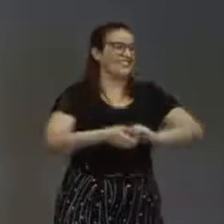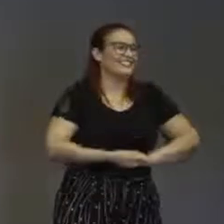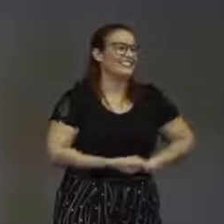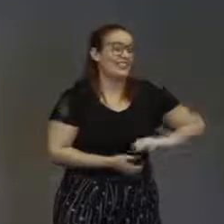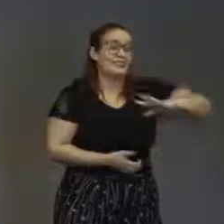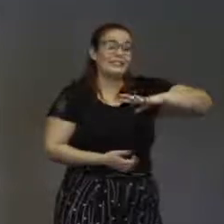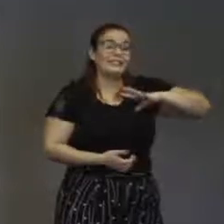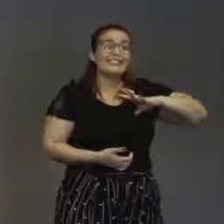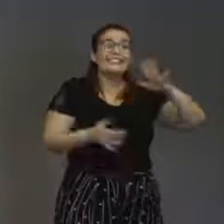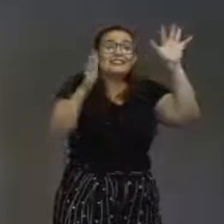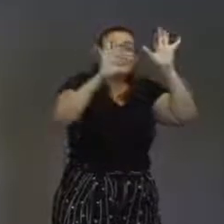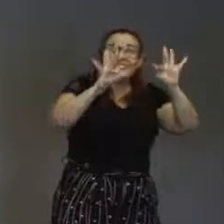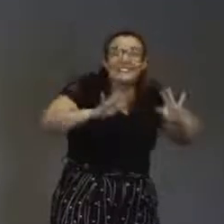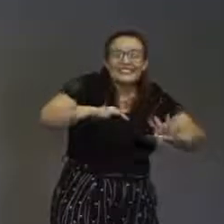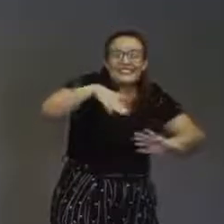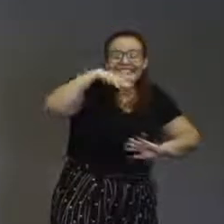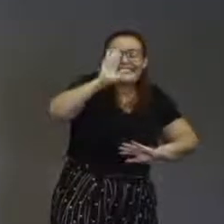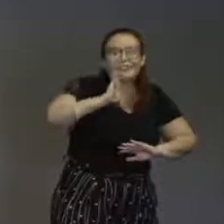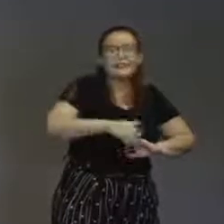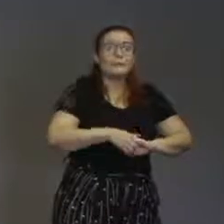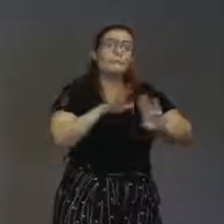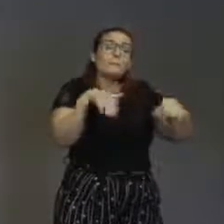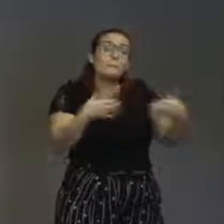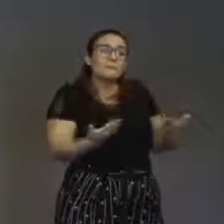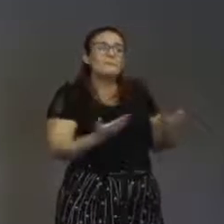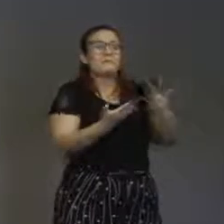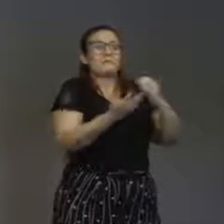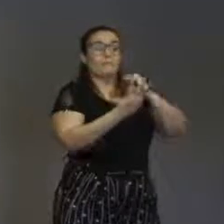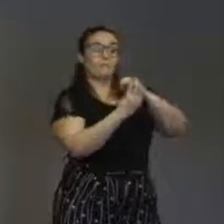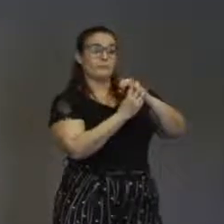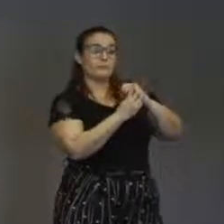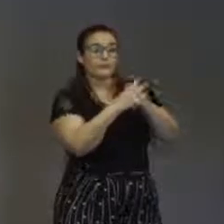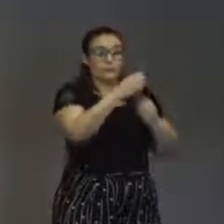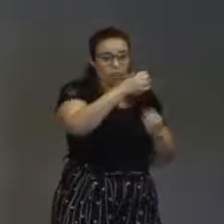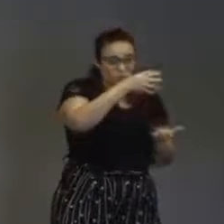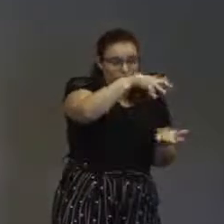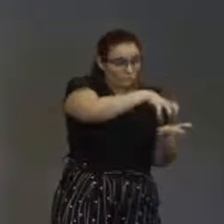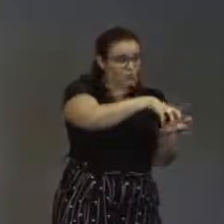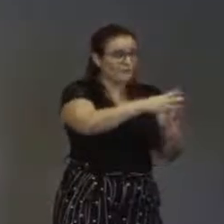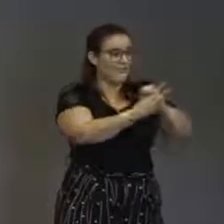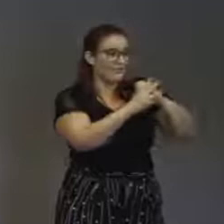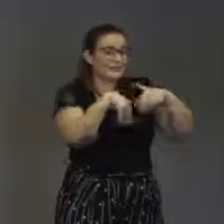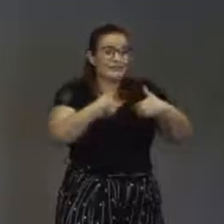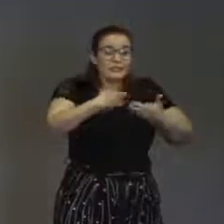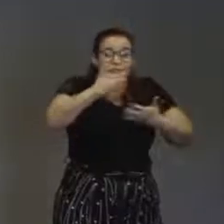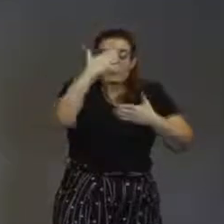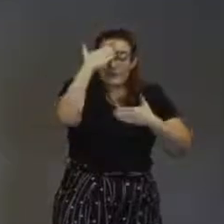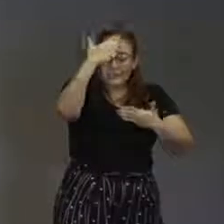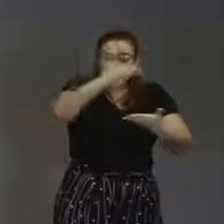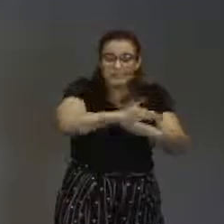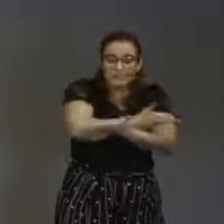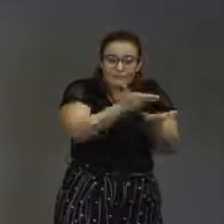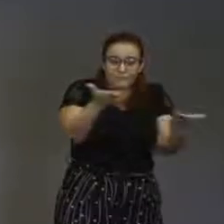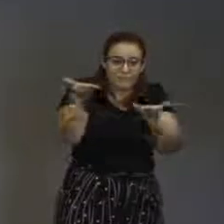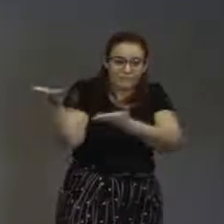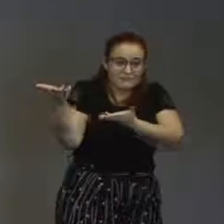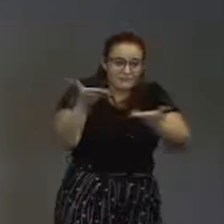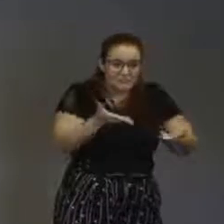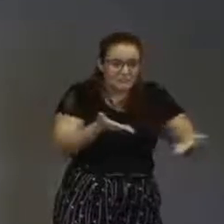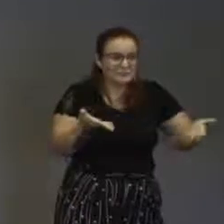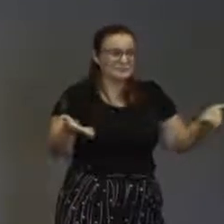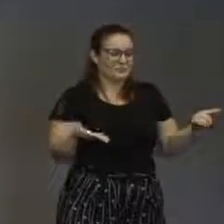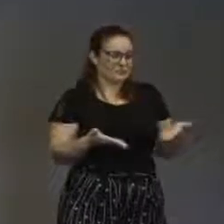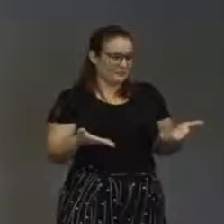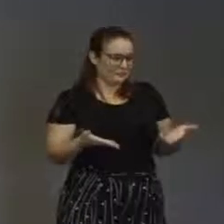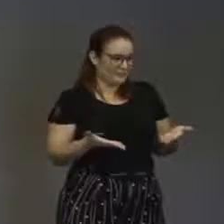mais feliz, né? Então, em nome da Volkswagen, da Fundação Volkswagen, eu gostaria de agradecer a presença de todos vocês